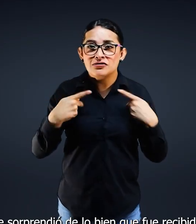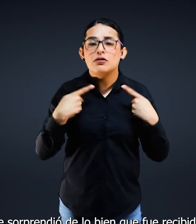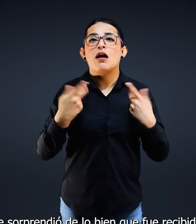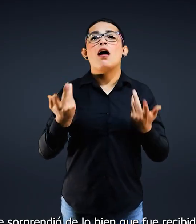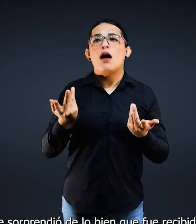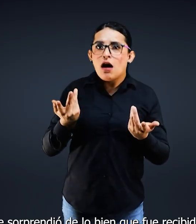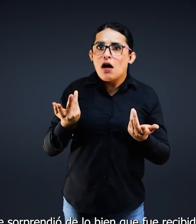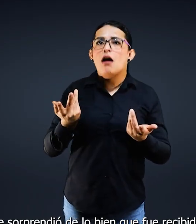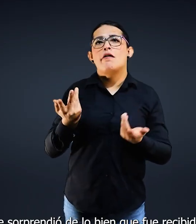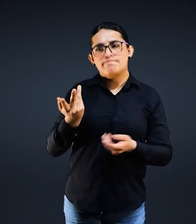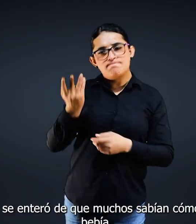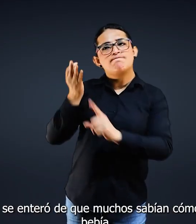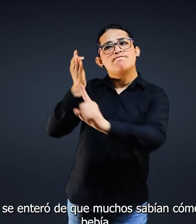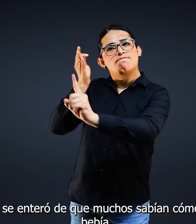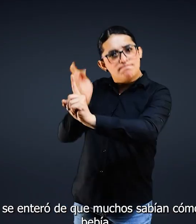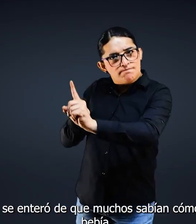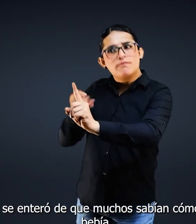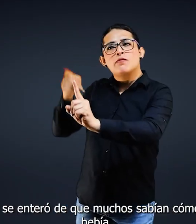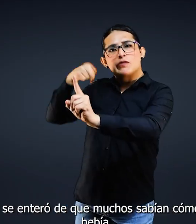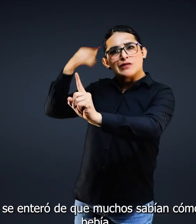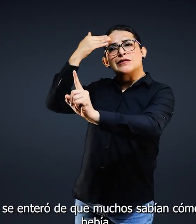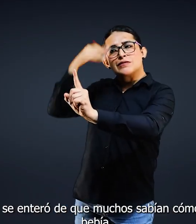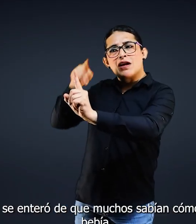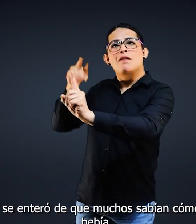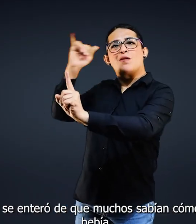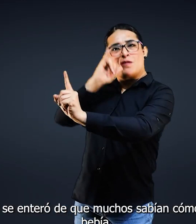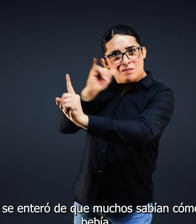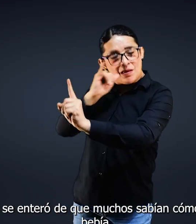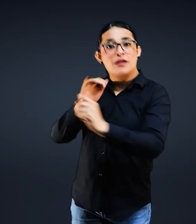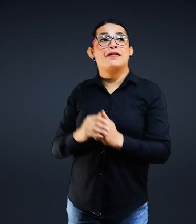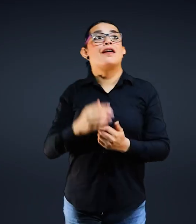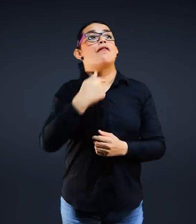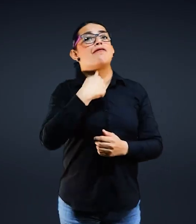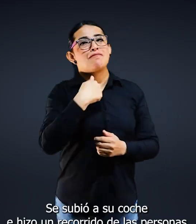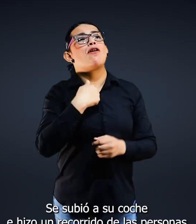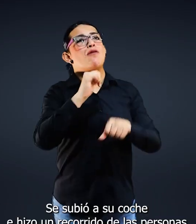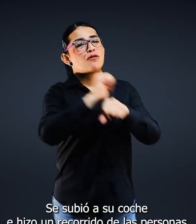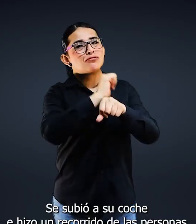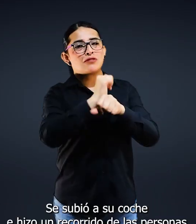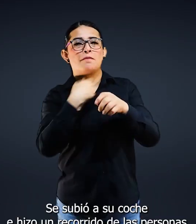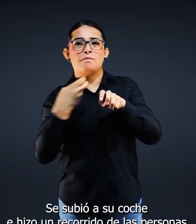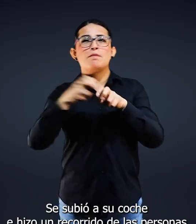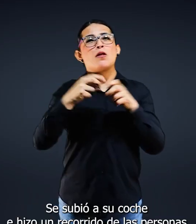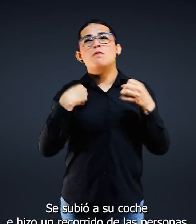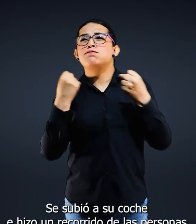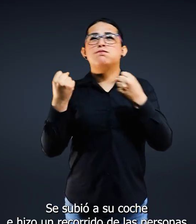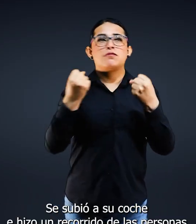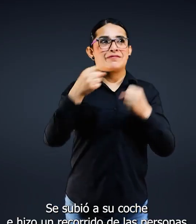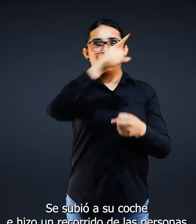fue recibido y se enteró de que muchos sabían cómo bebía. Se subió a su coche e hizo un recorrido de